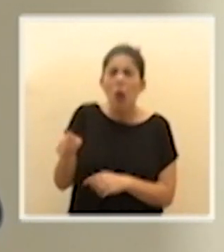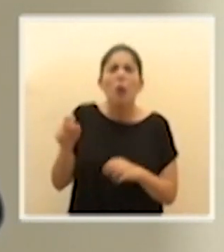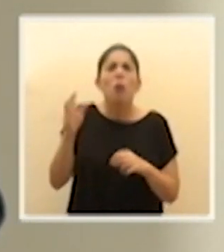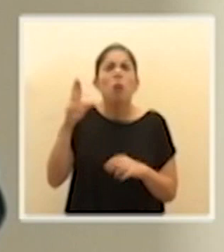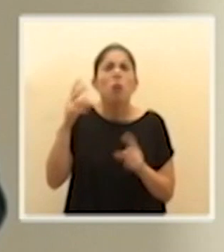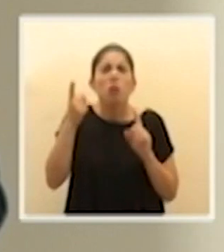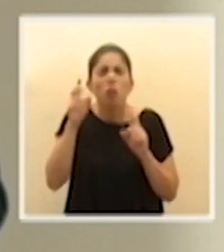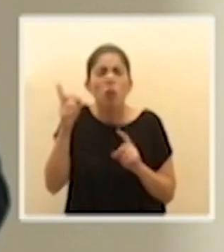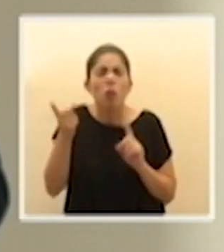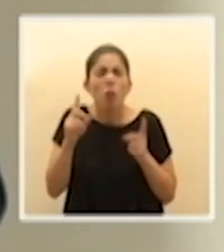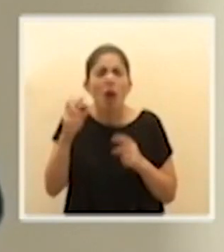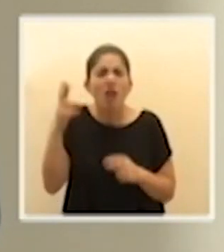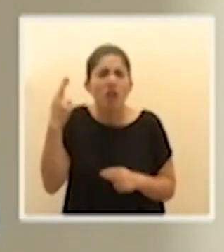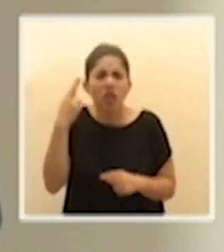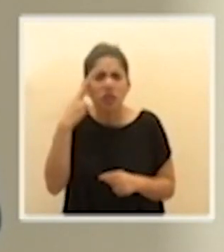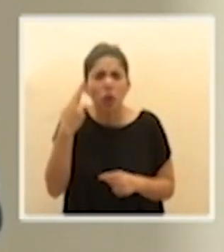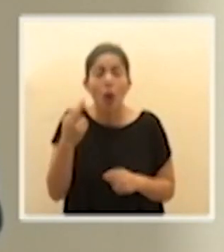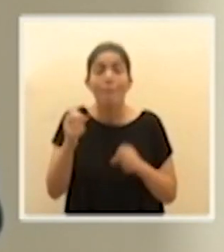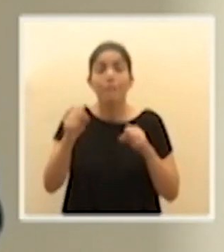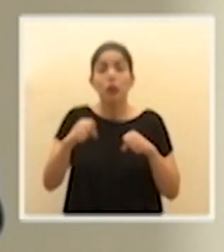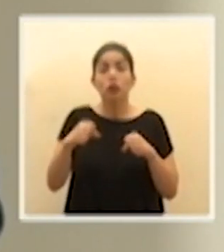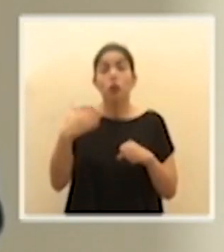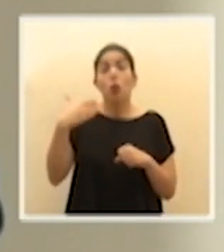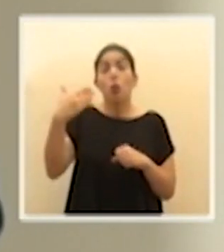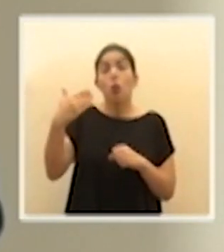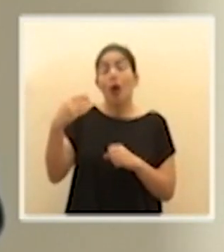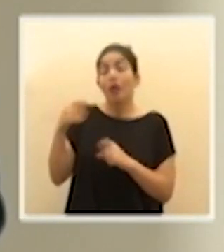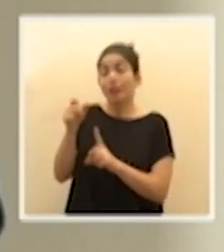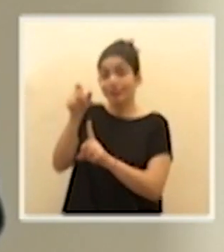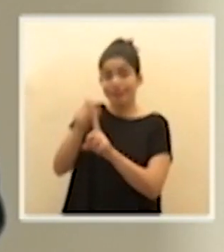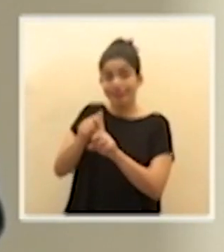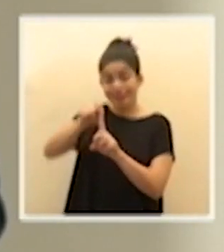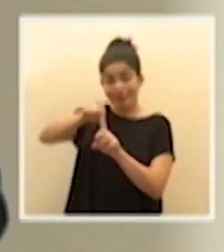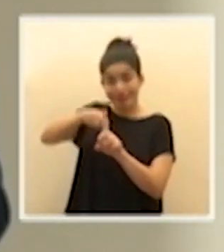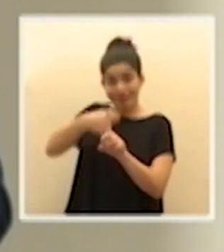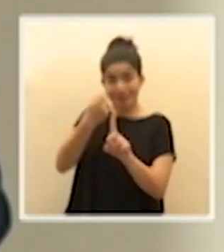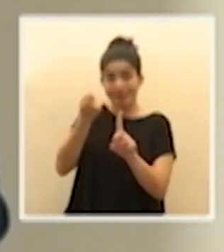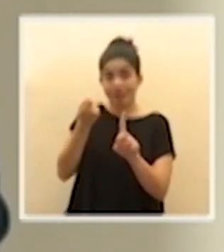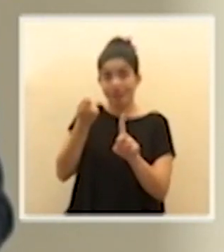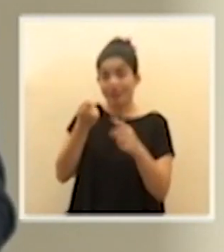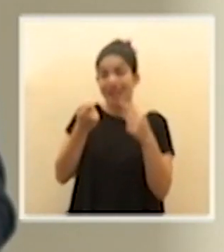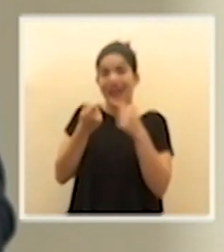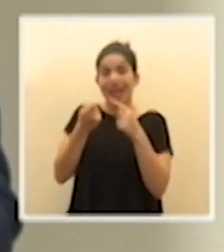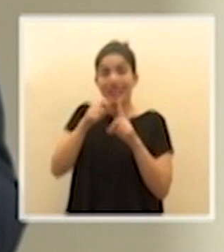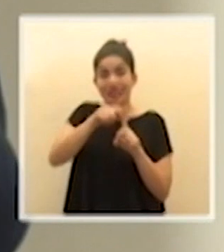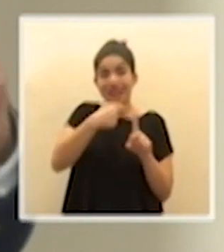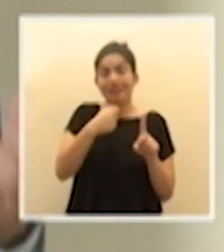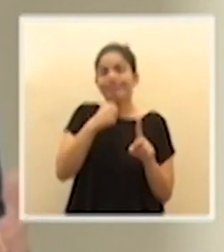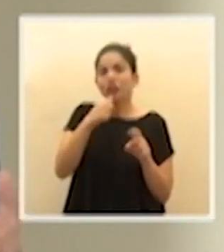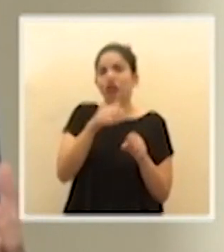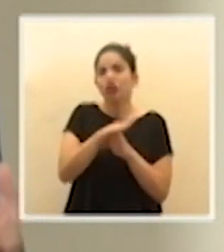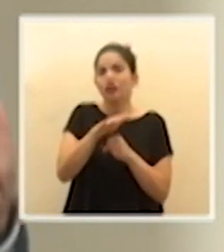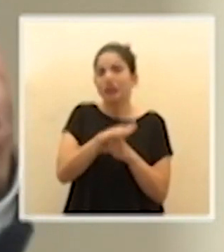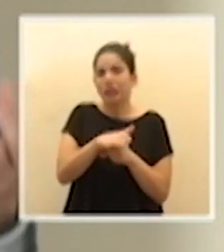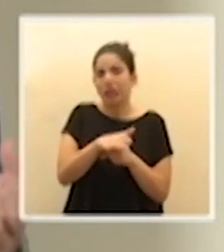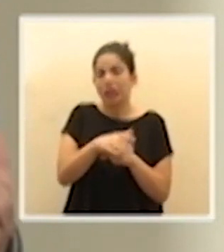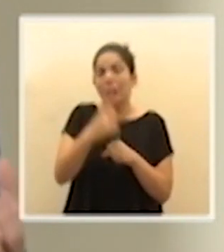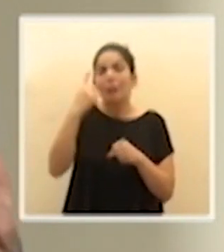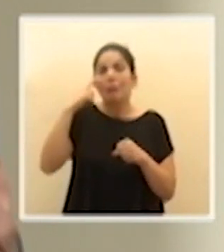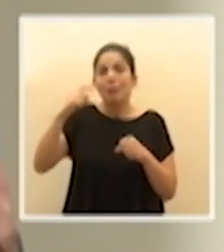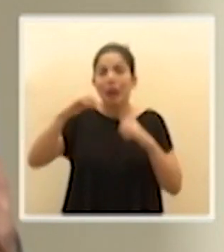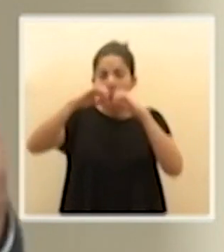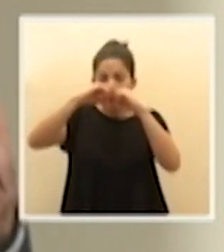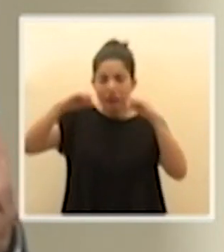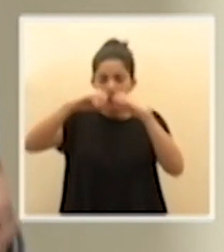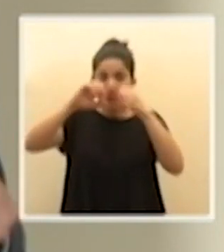que cuando se toma la muestra sea insuficiente para amplificar el